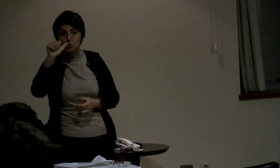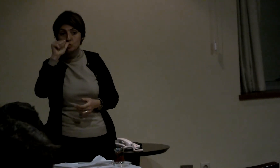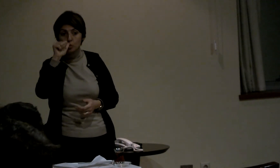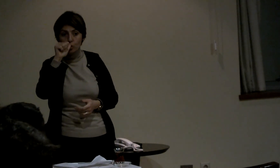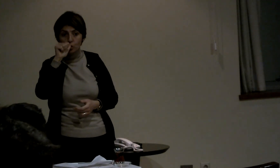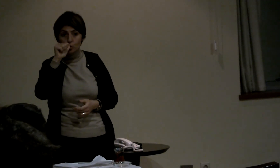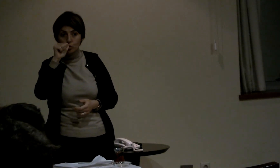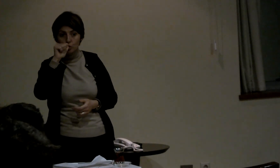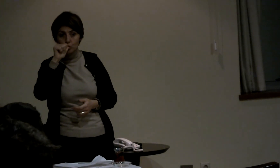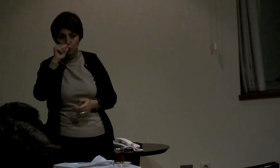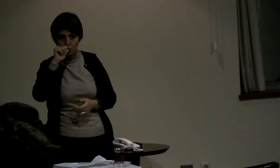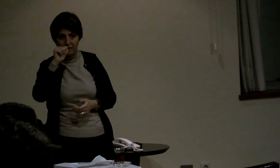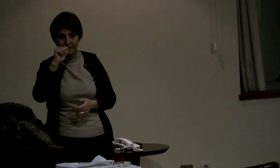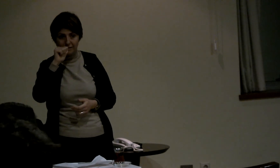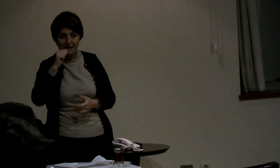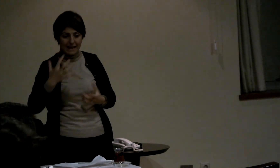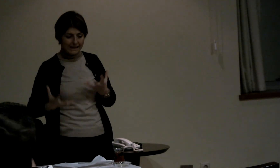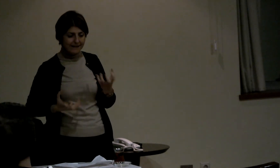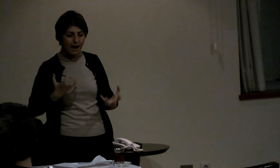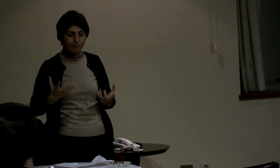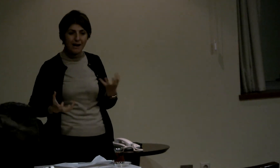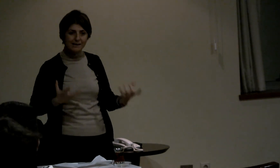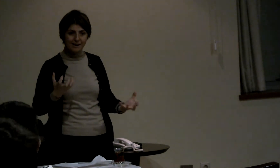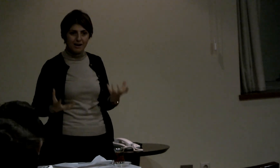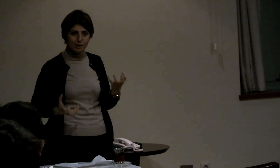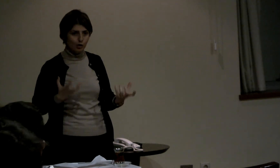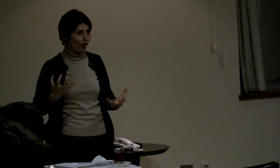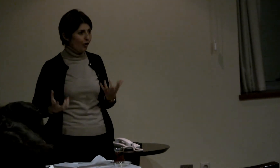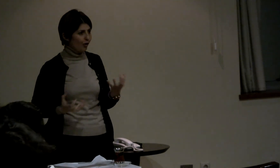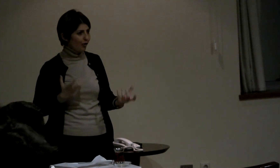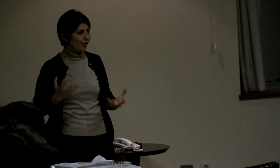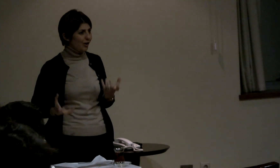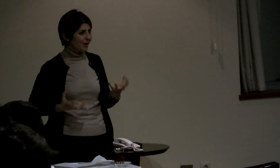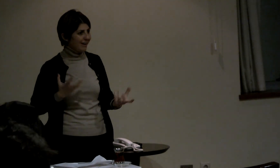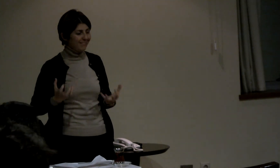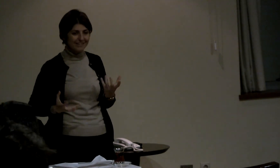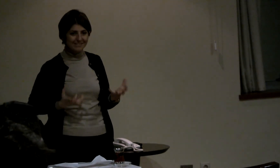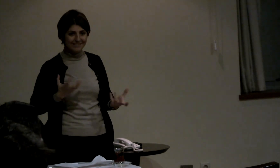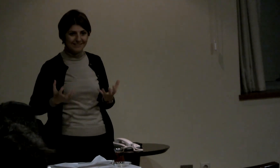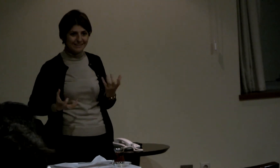su. Evet. Termal kaynıyor. Evet.